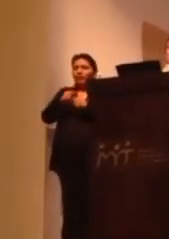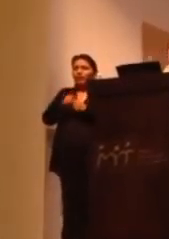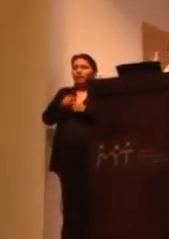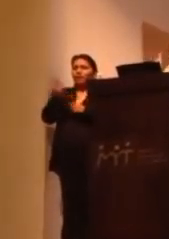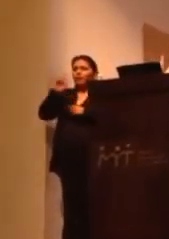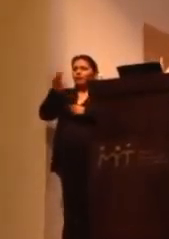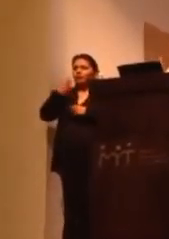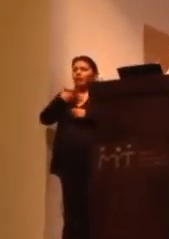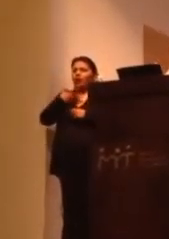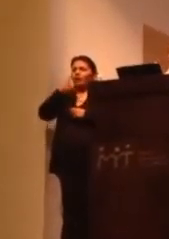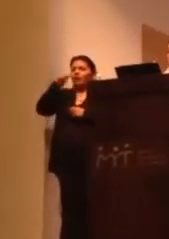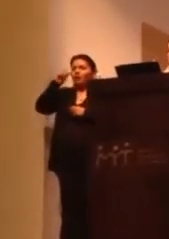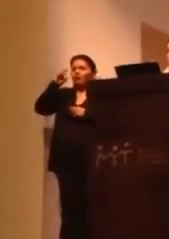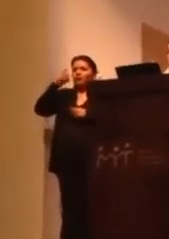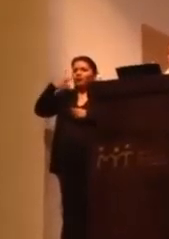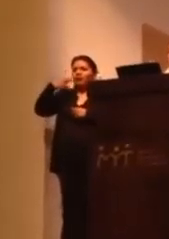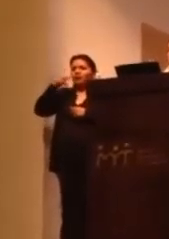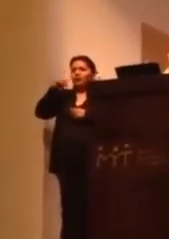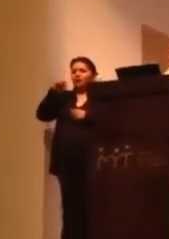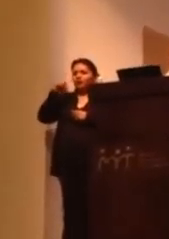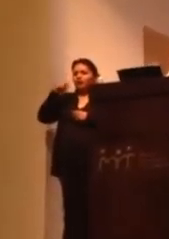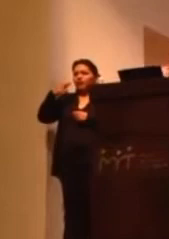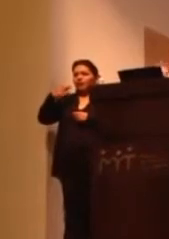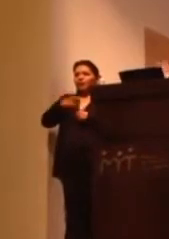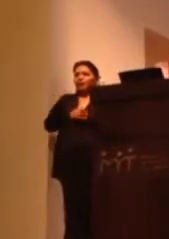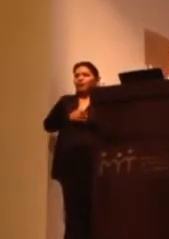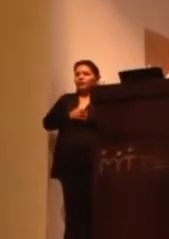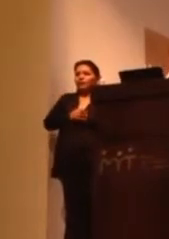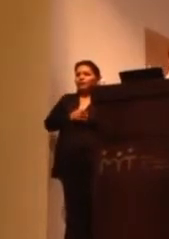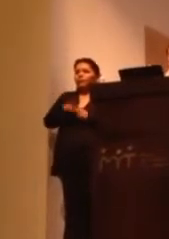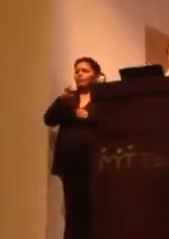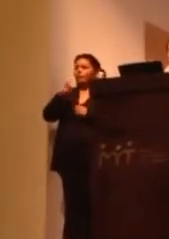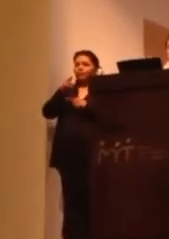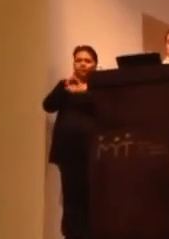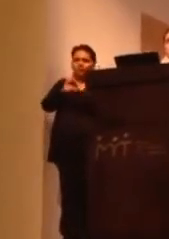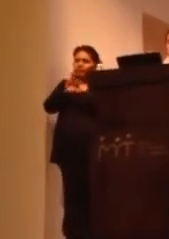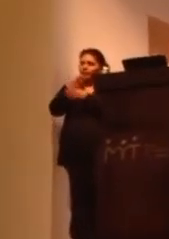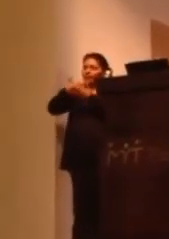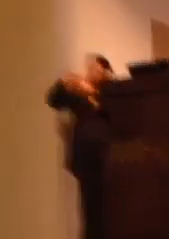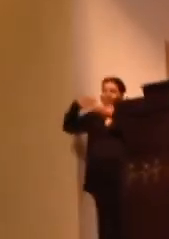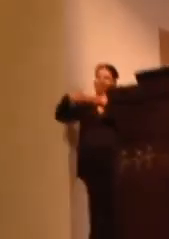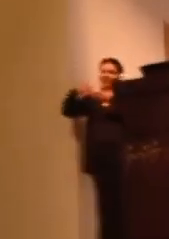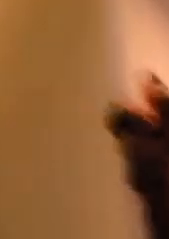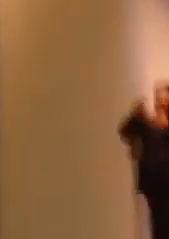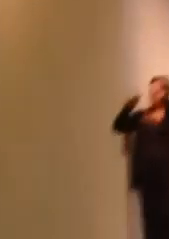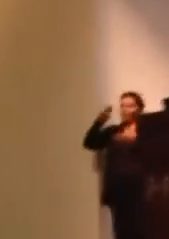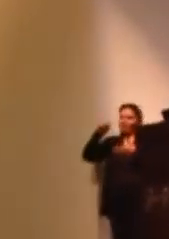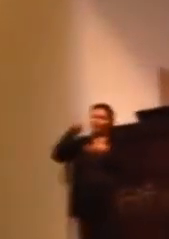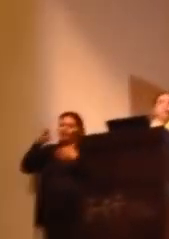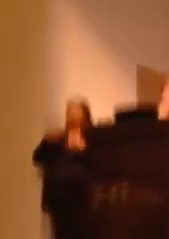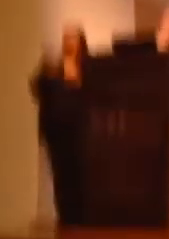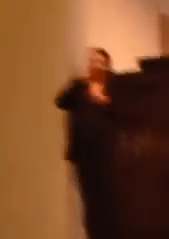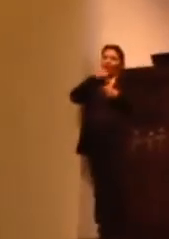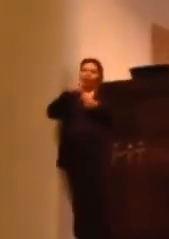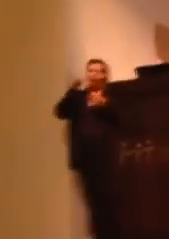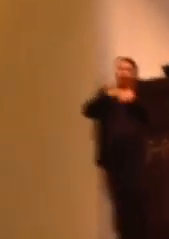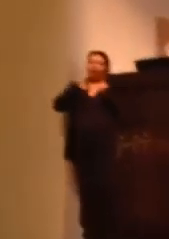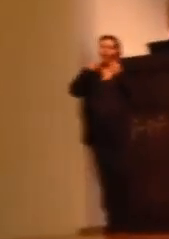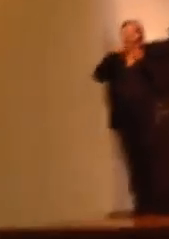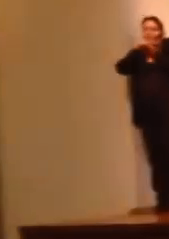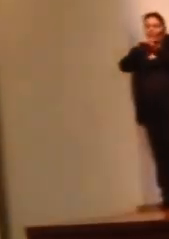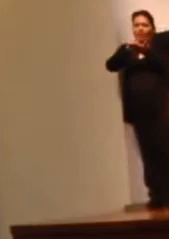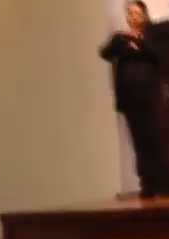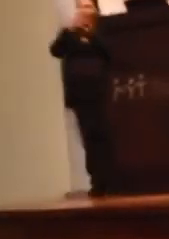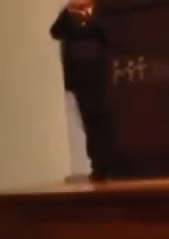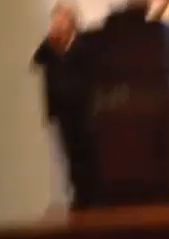Cuando hay TDAH, no es preventivo, ¿eh? No abuse de las drogas,